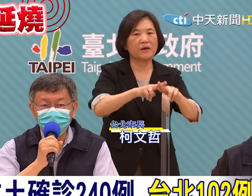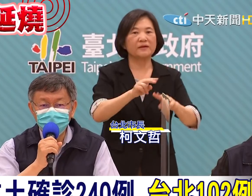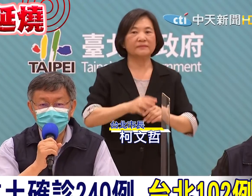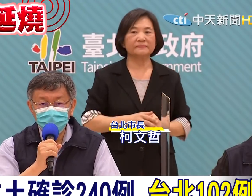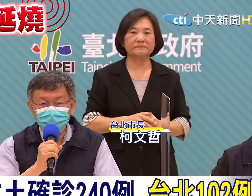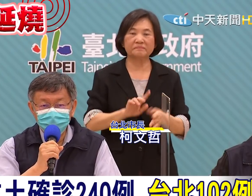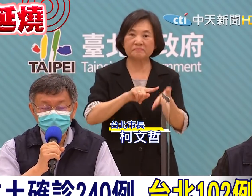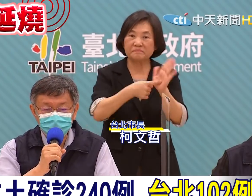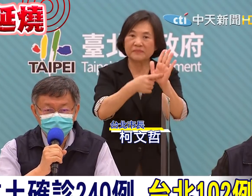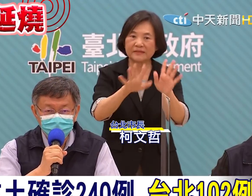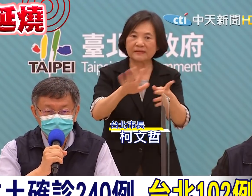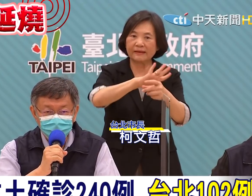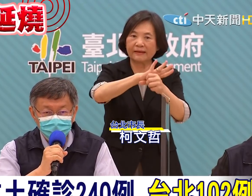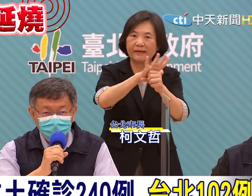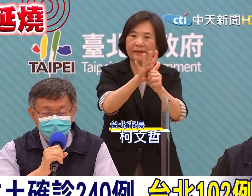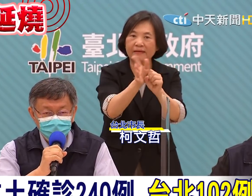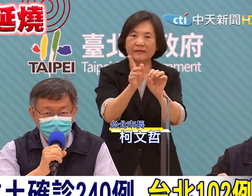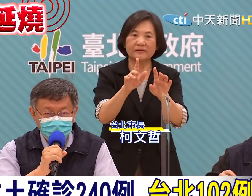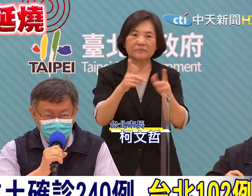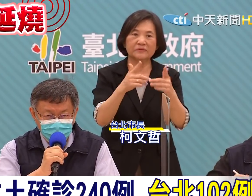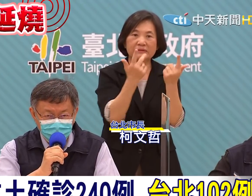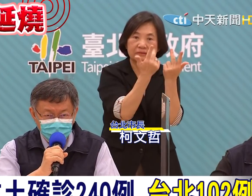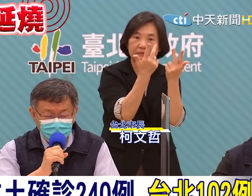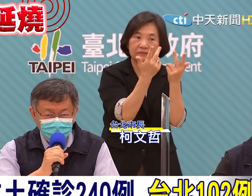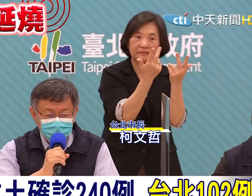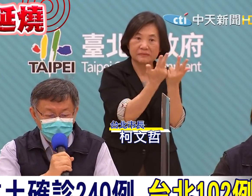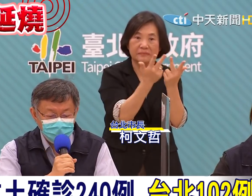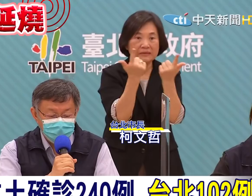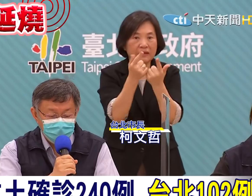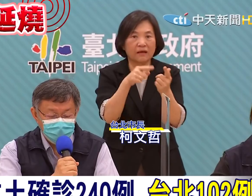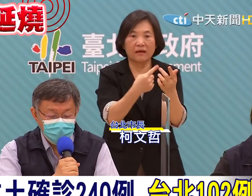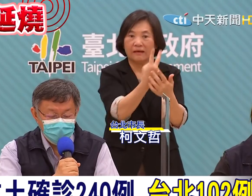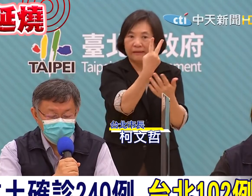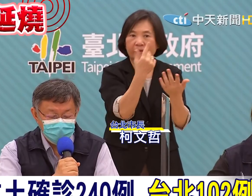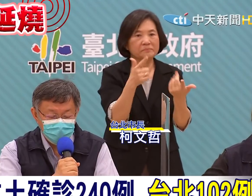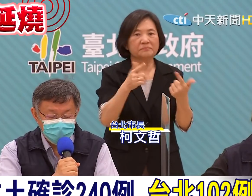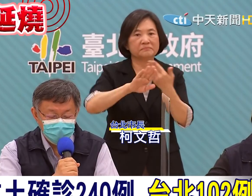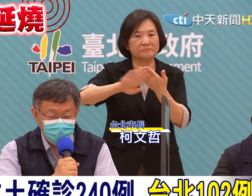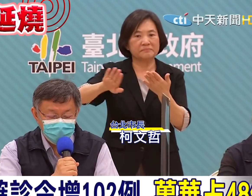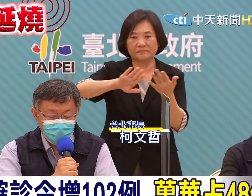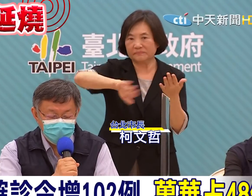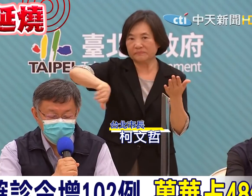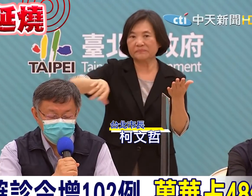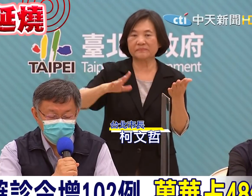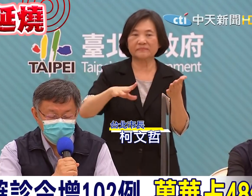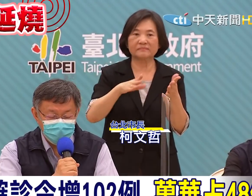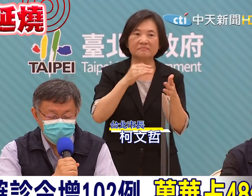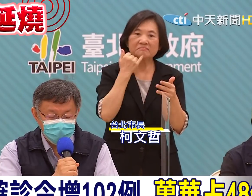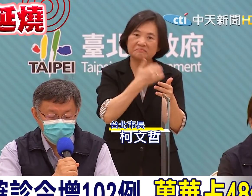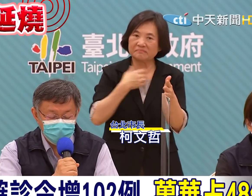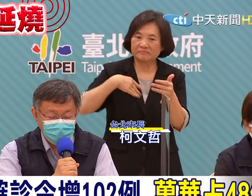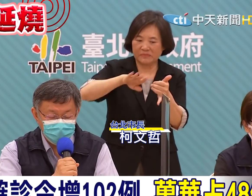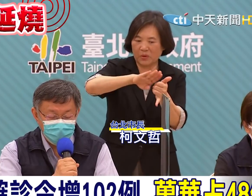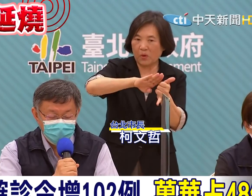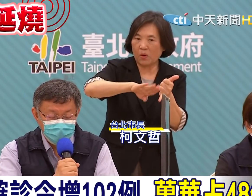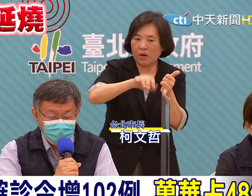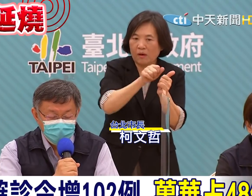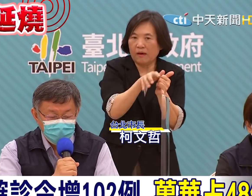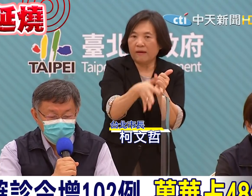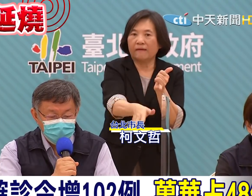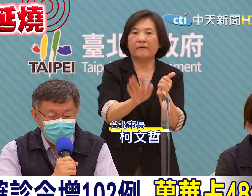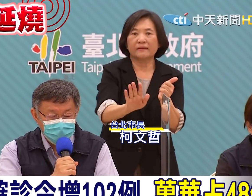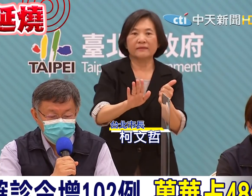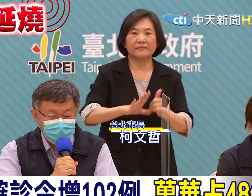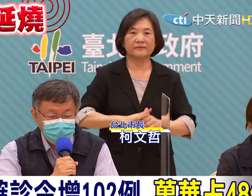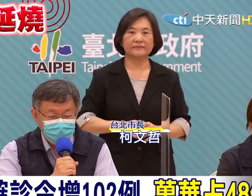个疫情现在已经不是只有在双北，很有可能会让会向台湾其他县市散播。